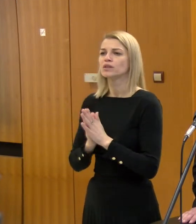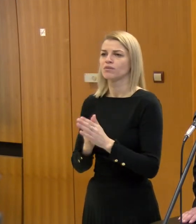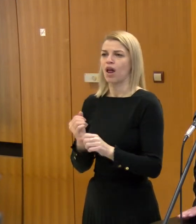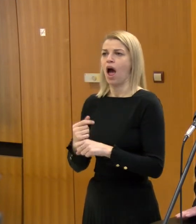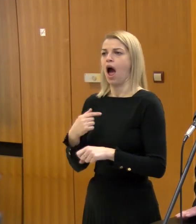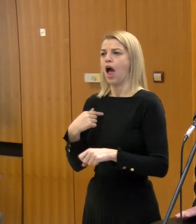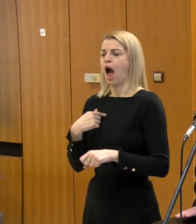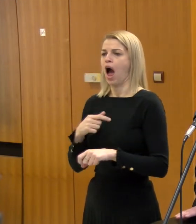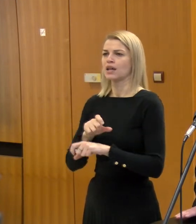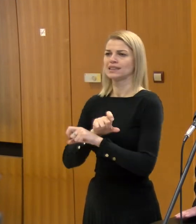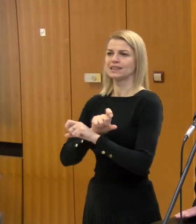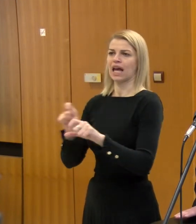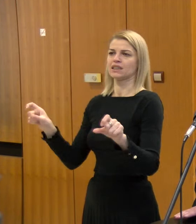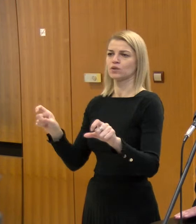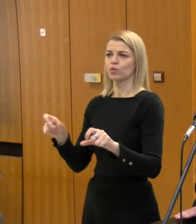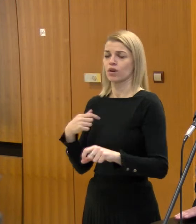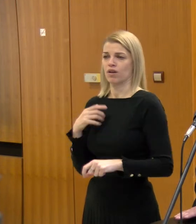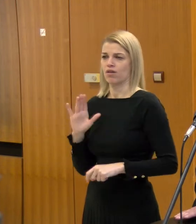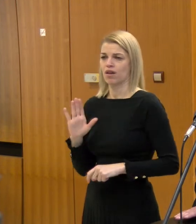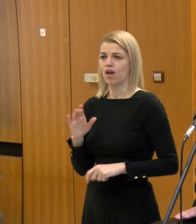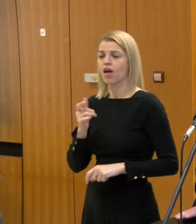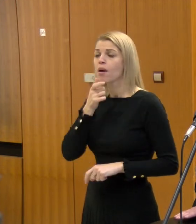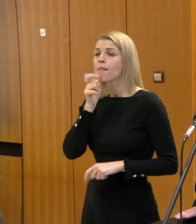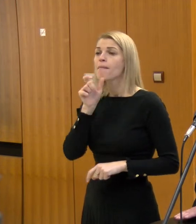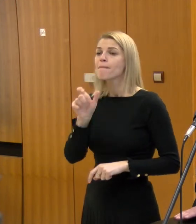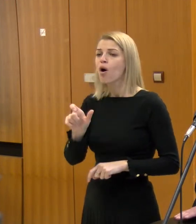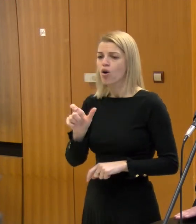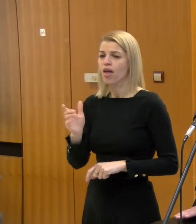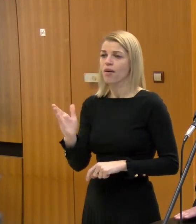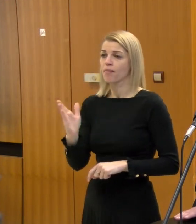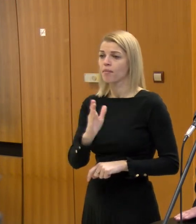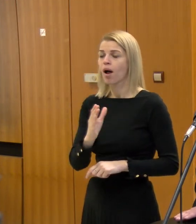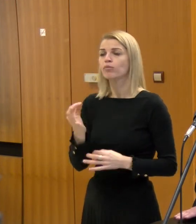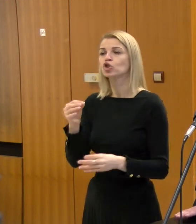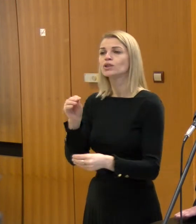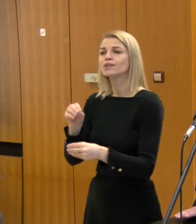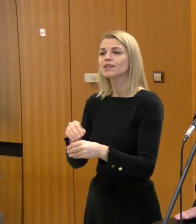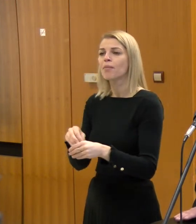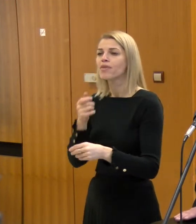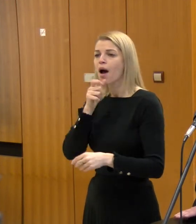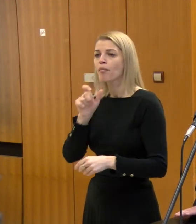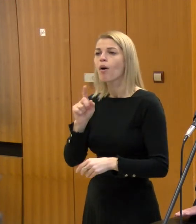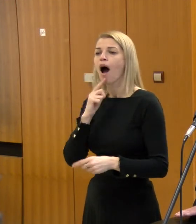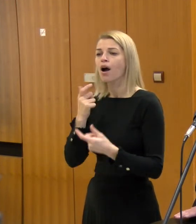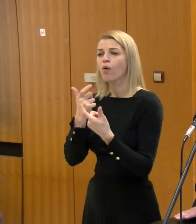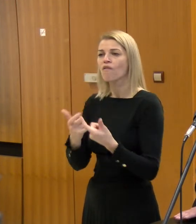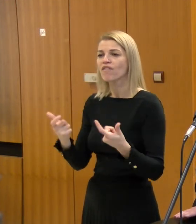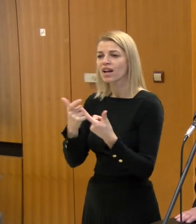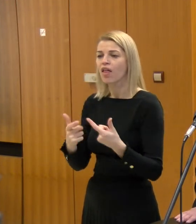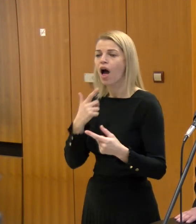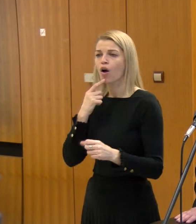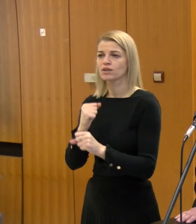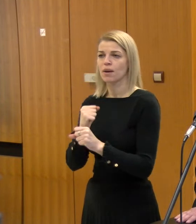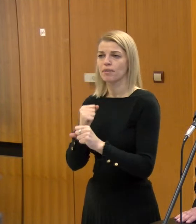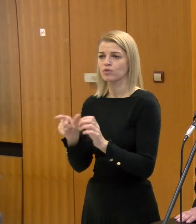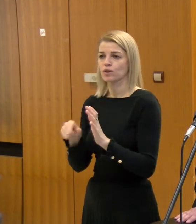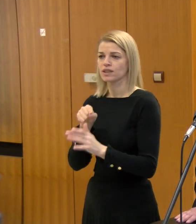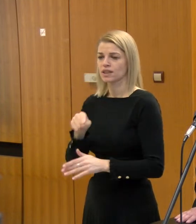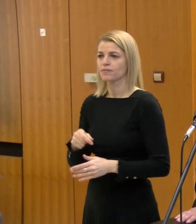cenzora. Tu nejde o pojem ako taký, tu ide o to, čo ten pojem znamená, ako je vykladaný, ako sa s ním pracuje.